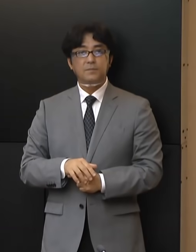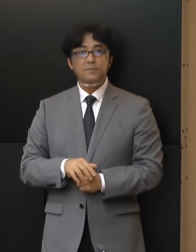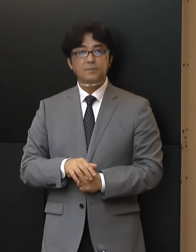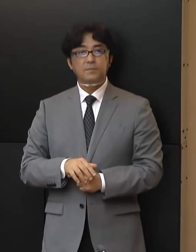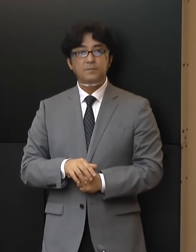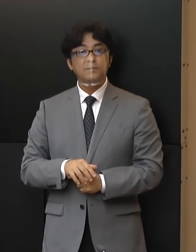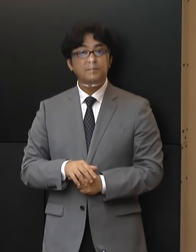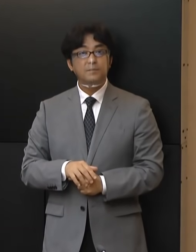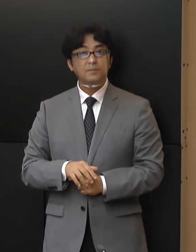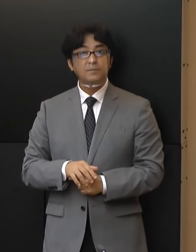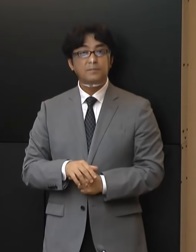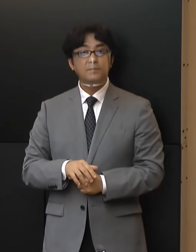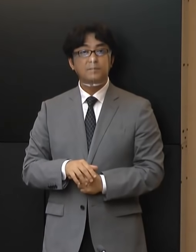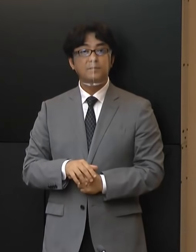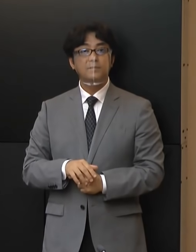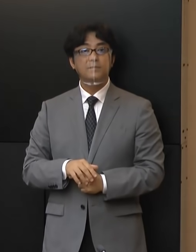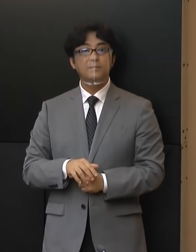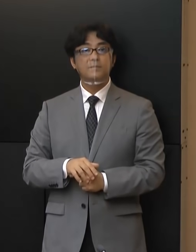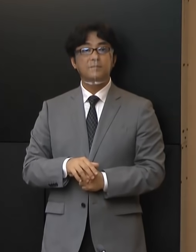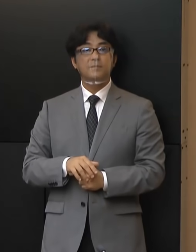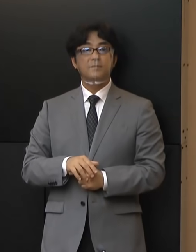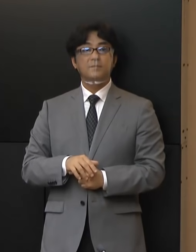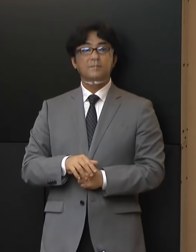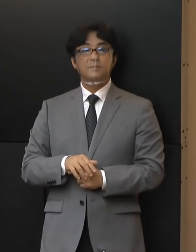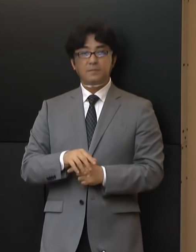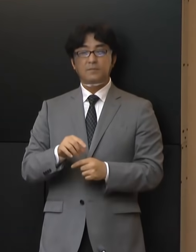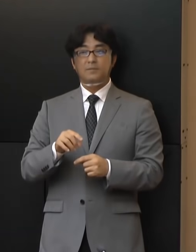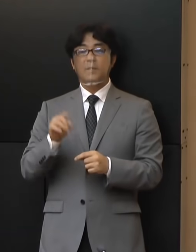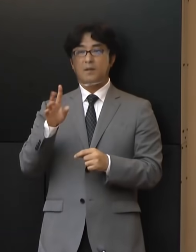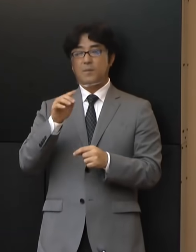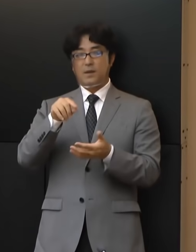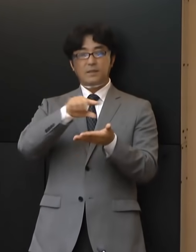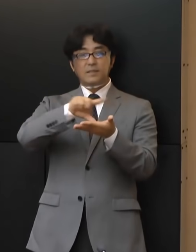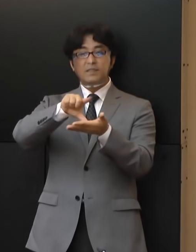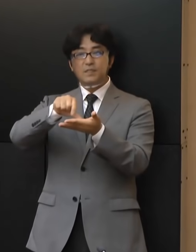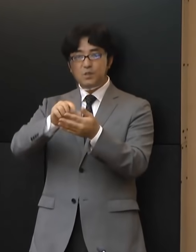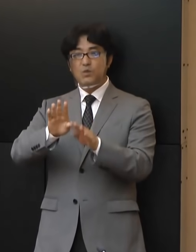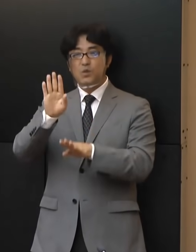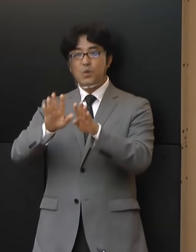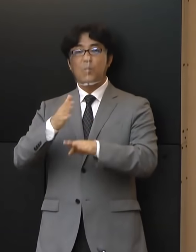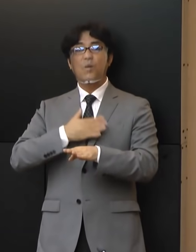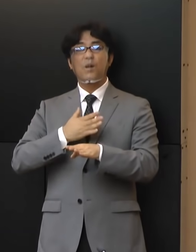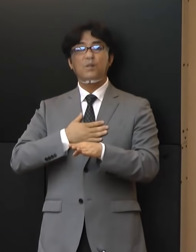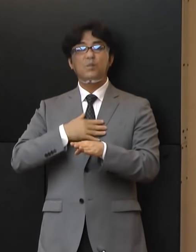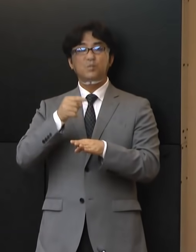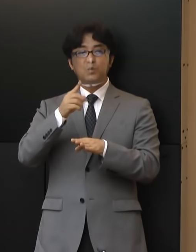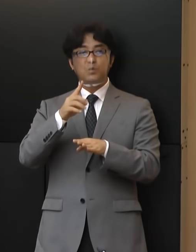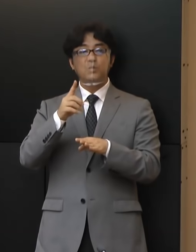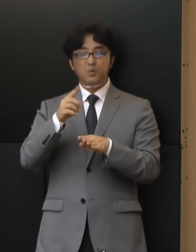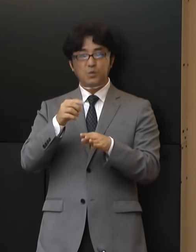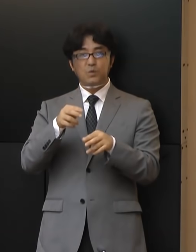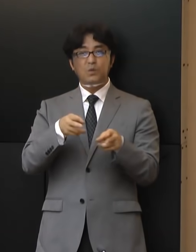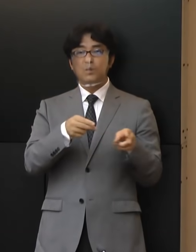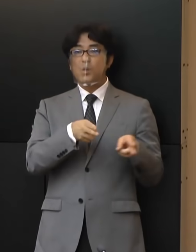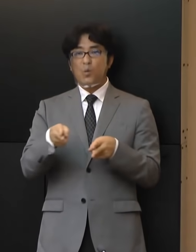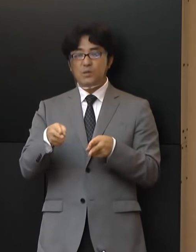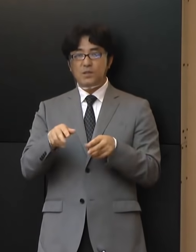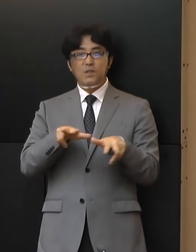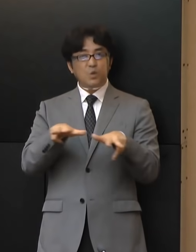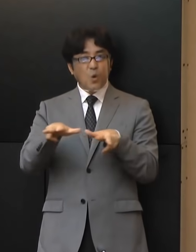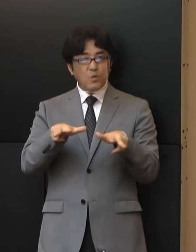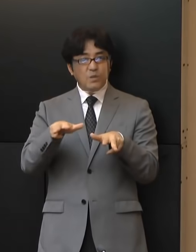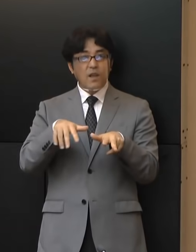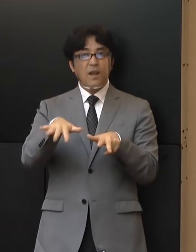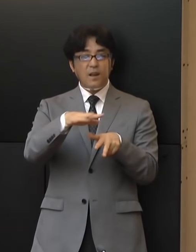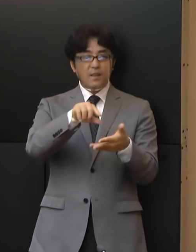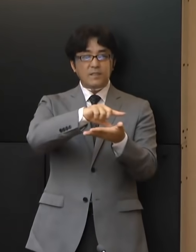はい、やはり地域の事情は地域の事情を知ってらっしゃる行政の皆さんですとか社会福祉協議会の方々に、そ